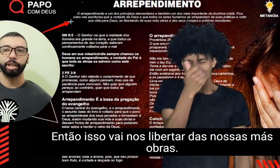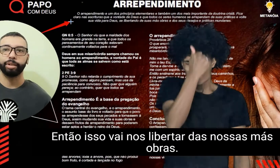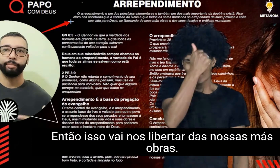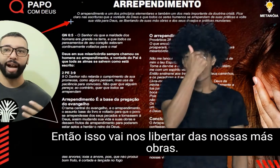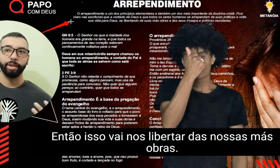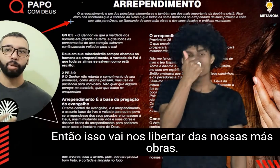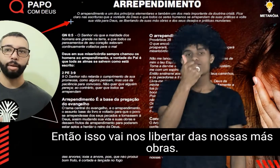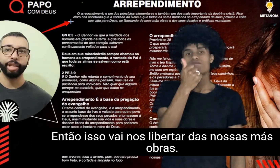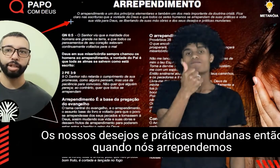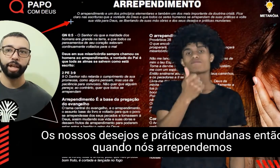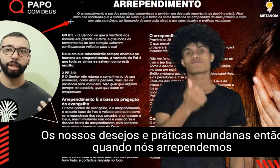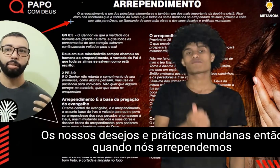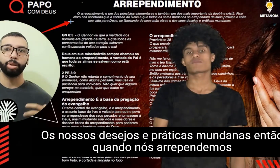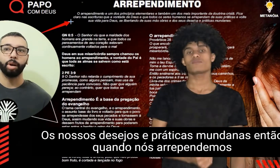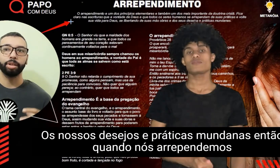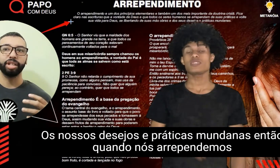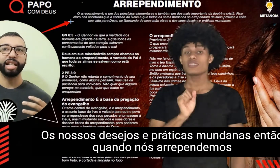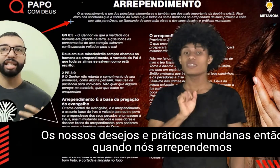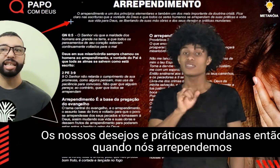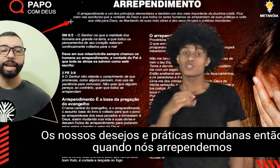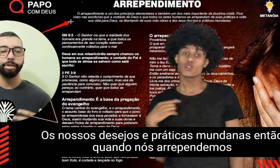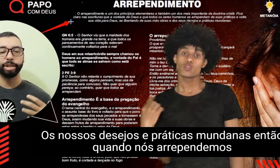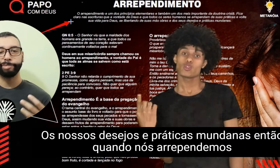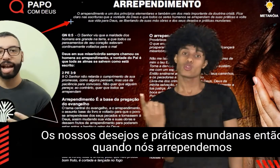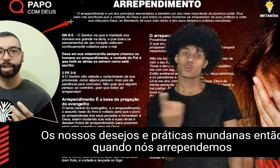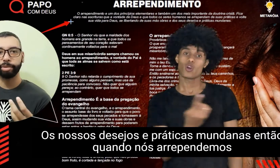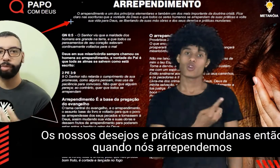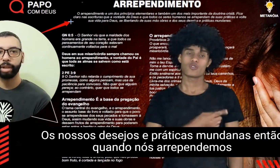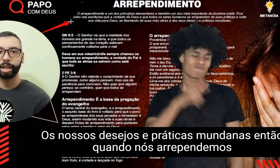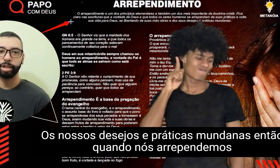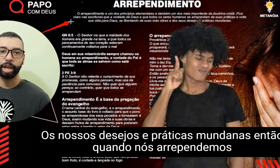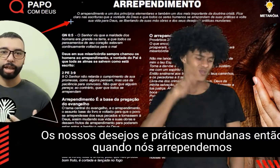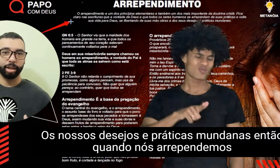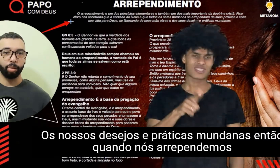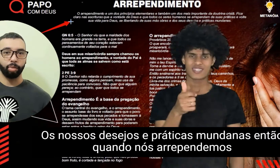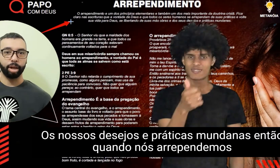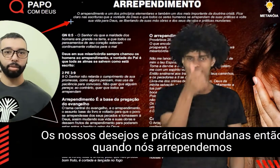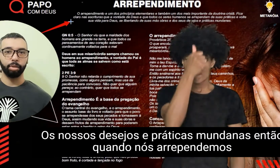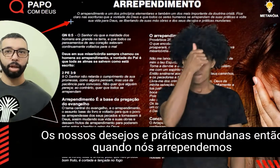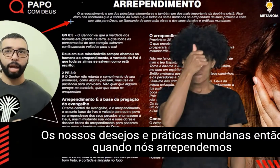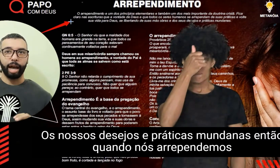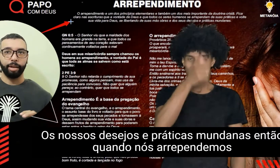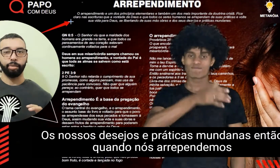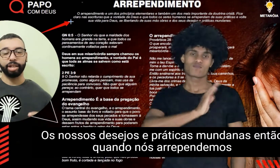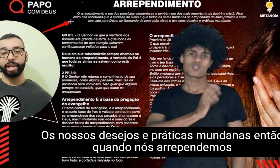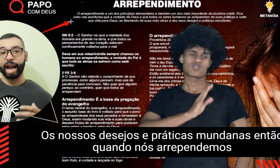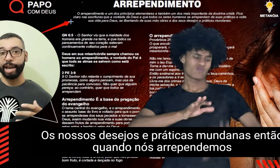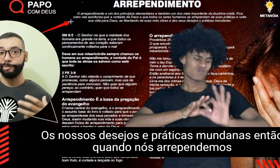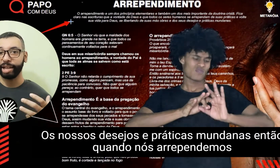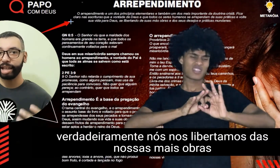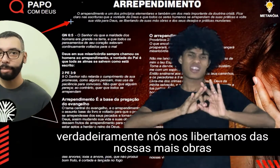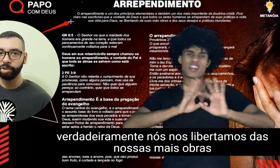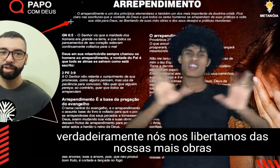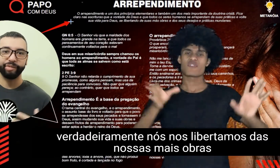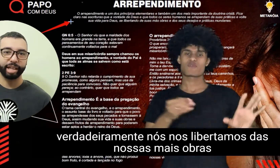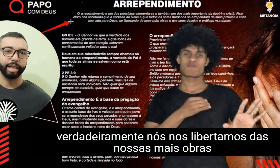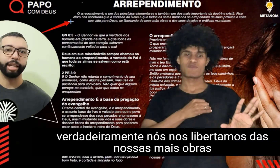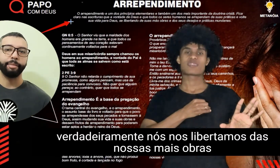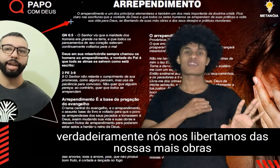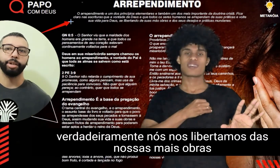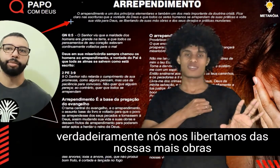das nossas más obras e dos nossos desejos e práticas mundanas. Então, quando nos